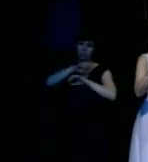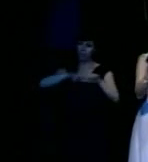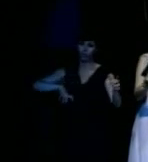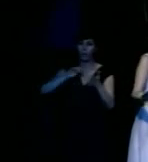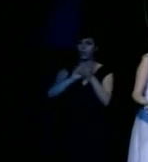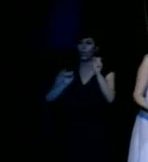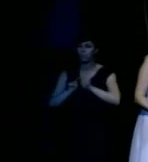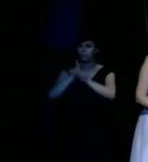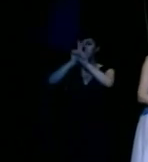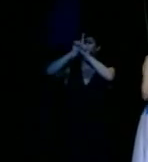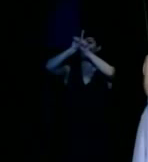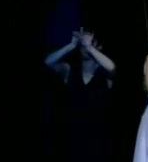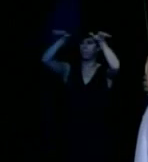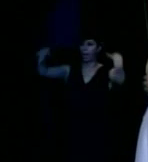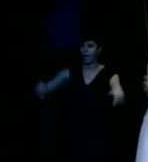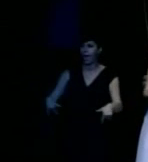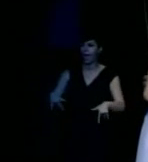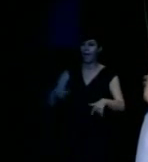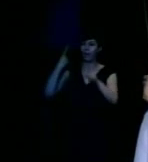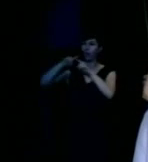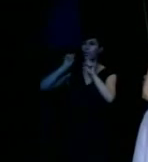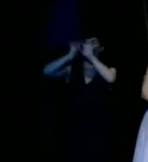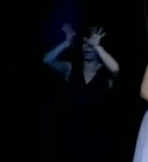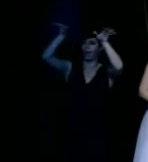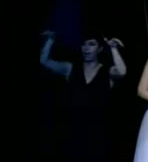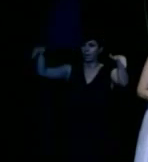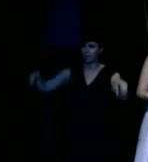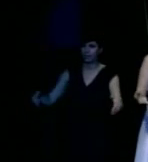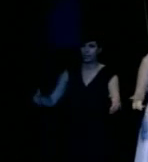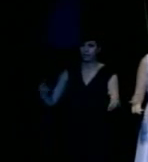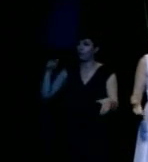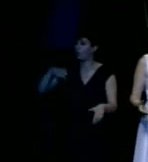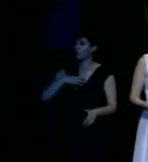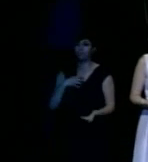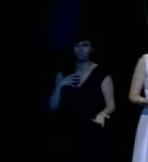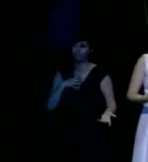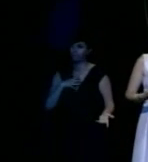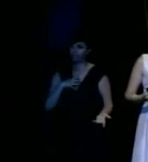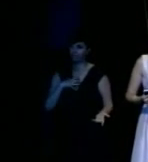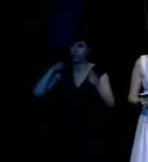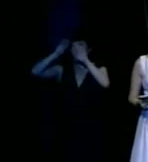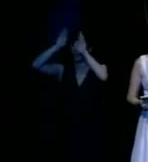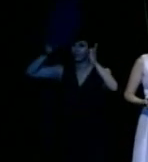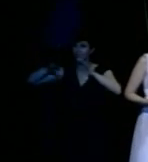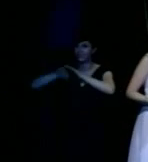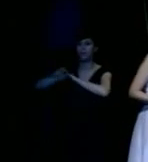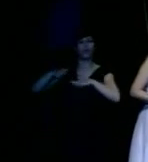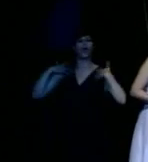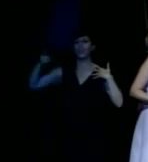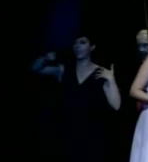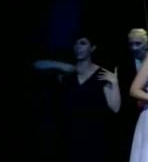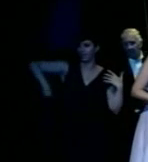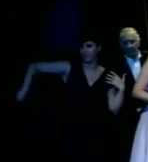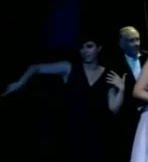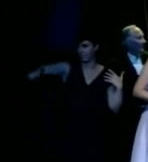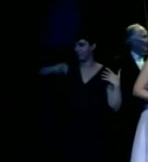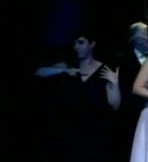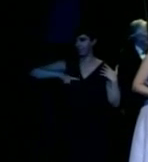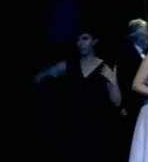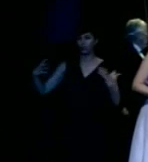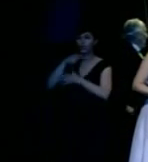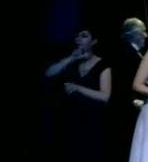hay cohetes, hay serpentinas. Hoy no puede ser, pero les aseguro que la alegría entre nosotros,